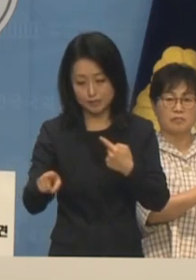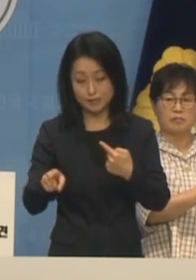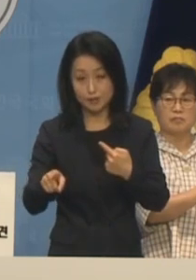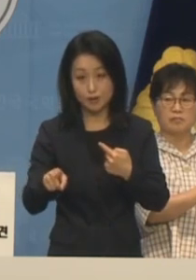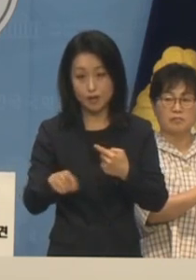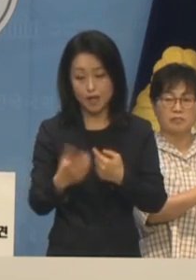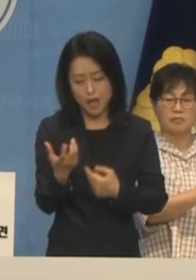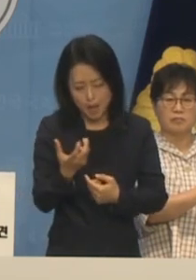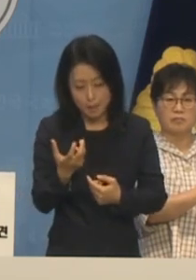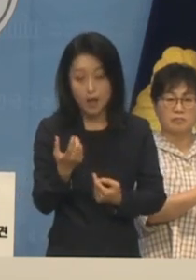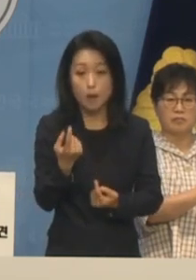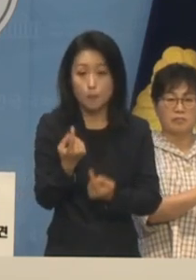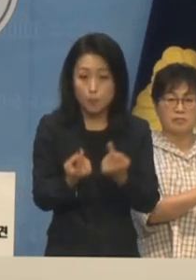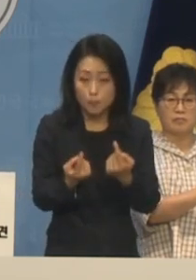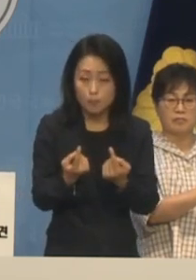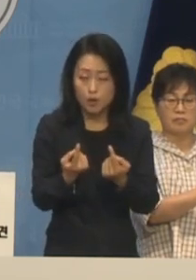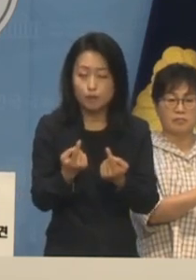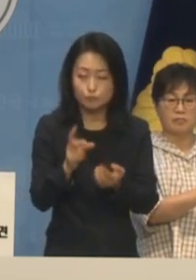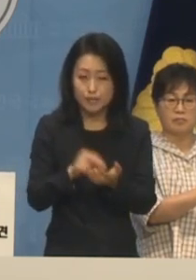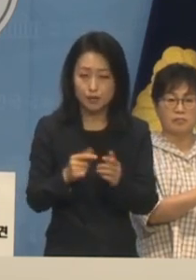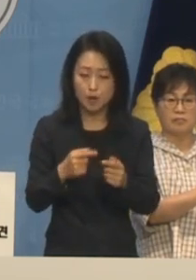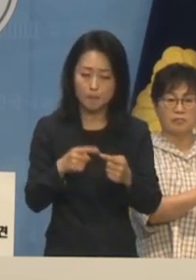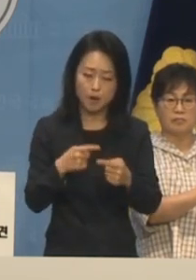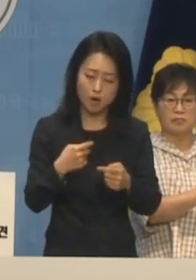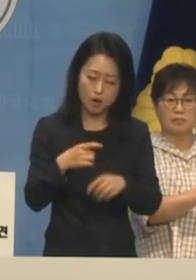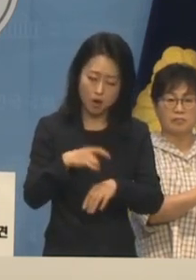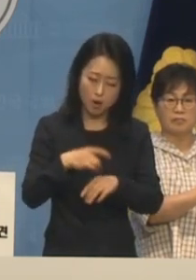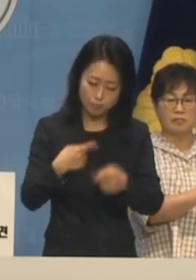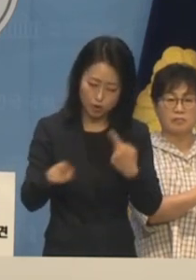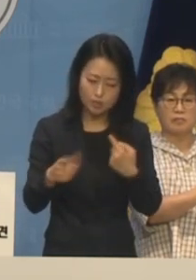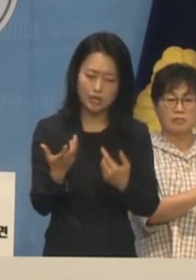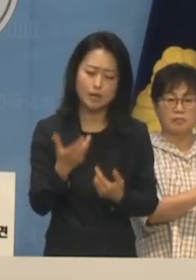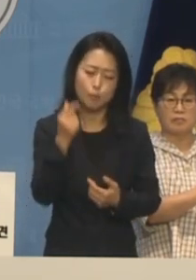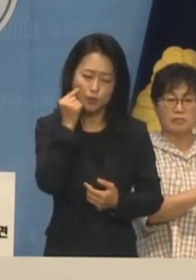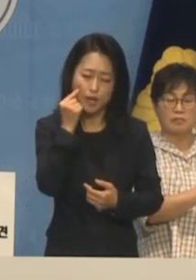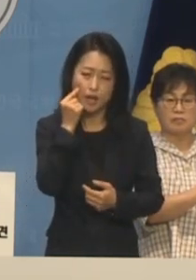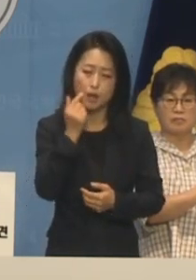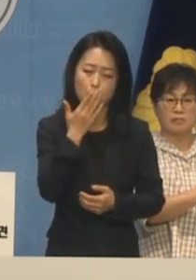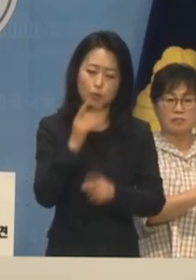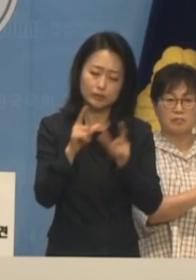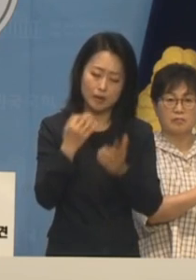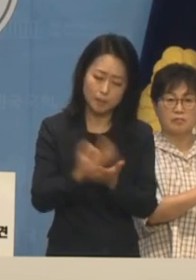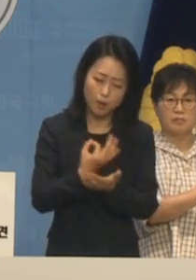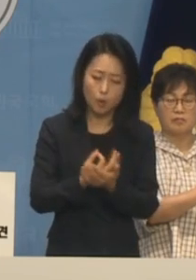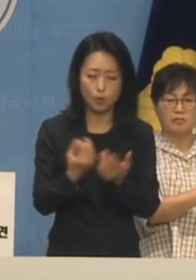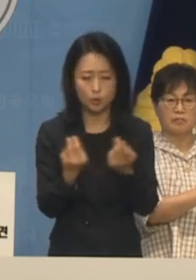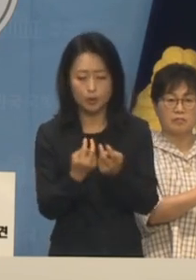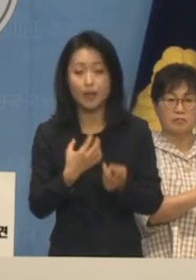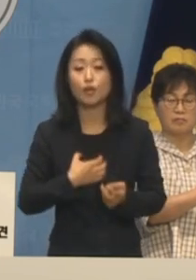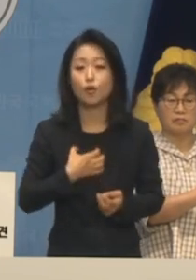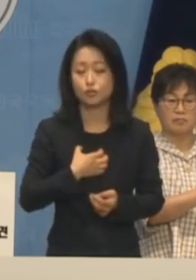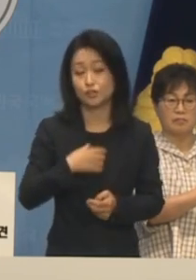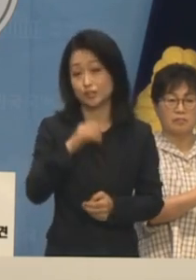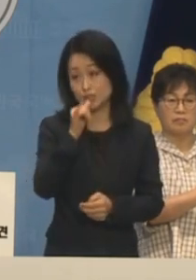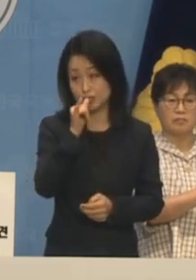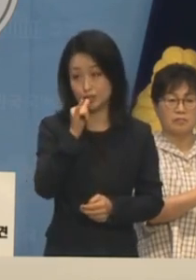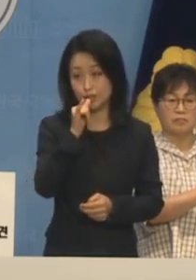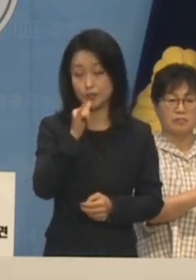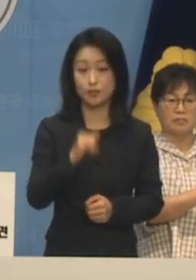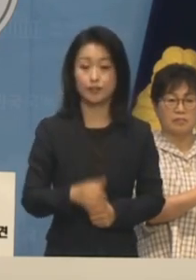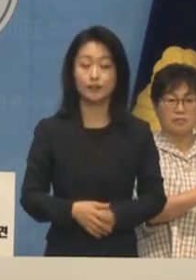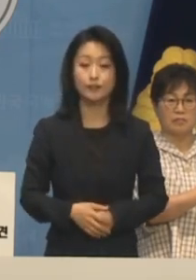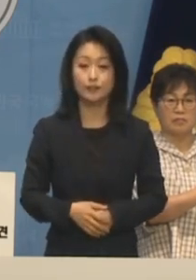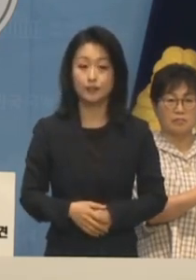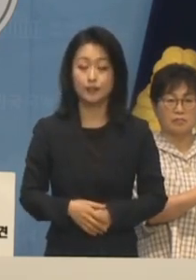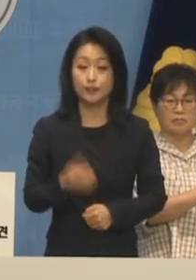아픈 것보다는 뼈라도 부러져 일을 못하면 어떻게 하지? 우리 집 생활비는 어떻게 하지? 이런 생각이 먼저